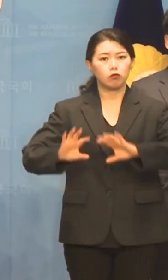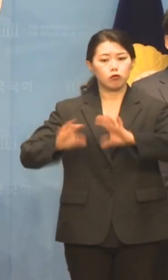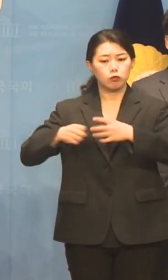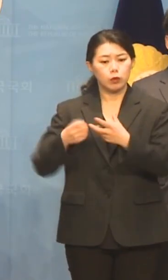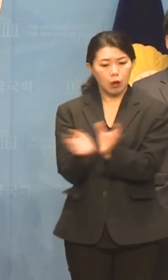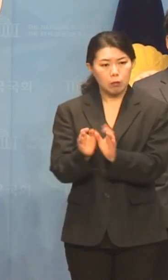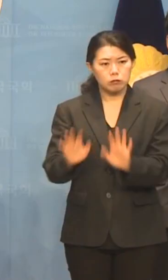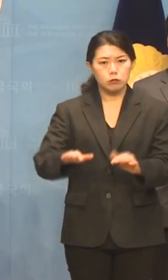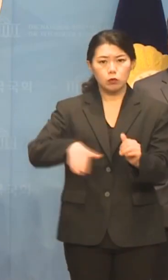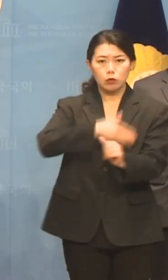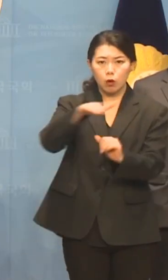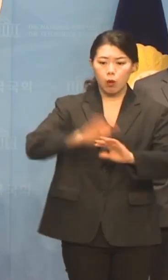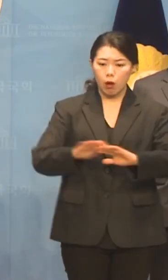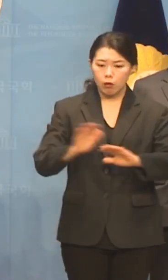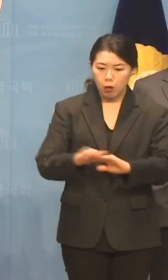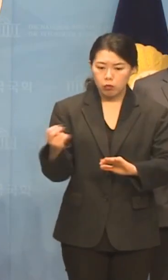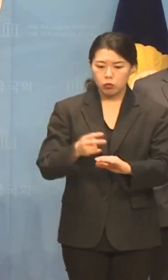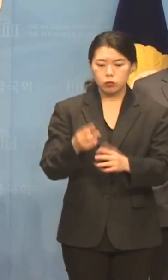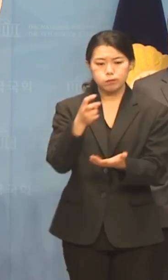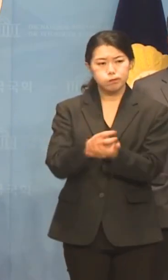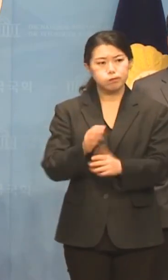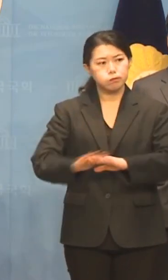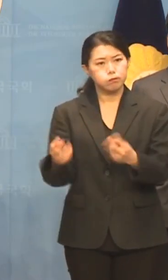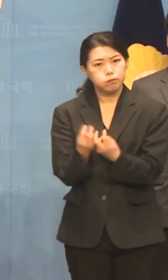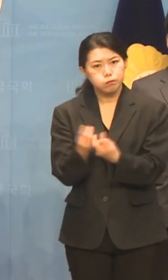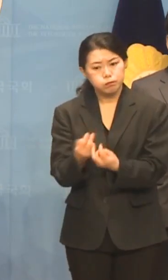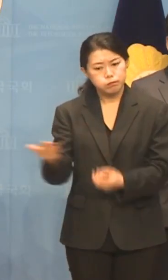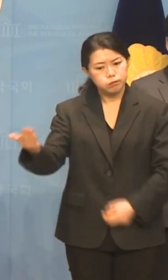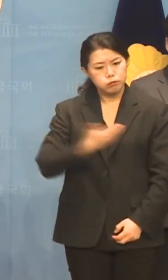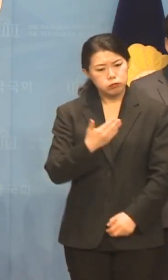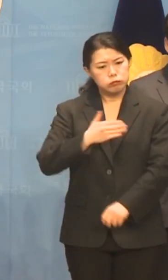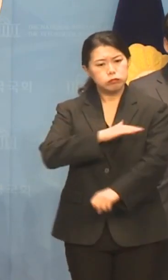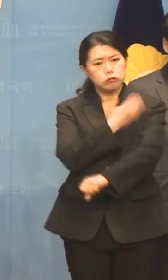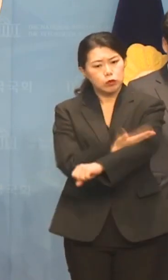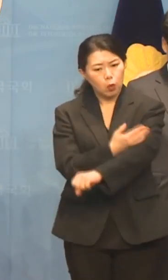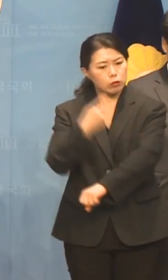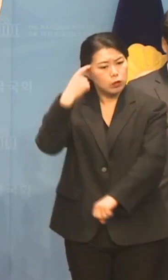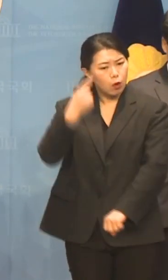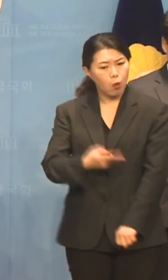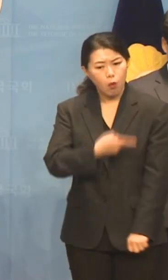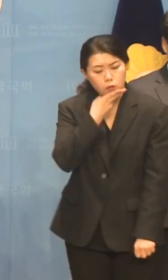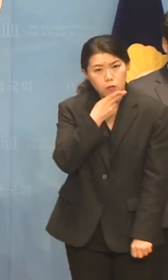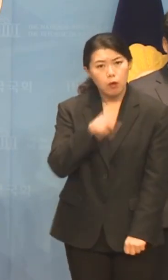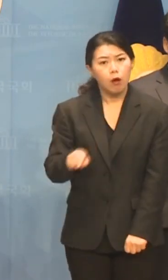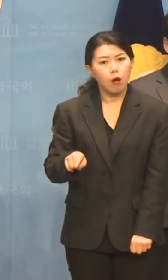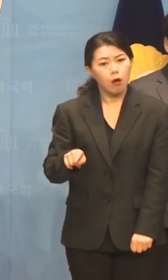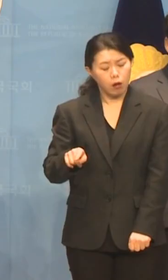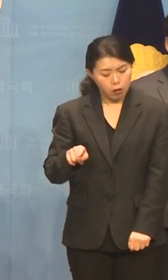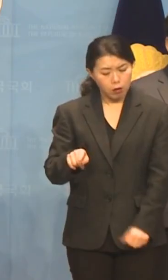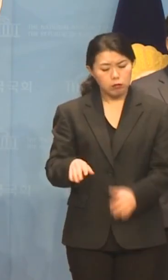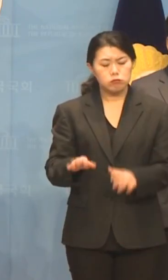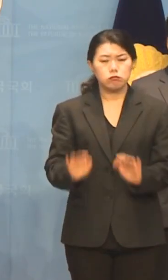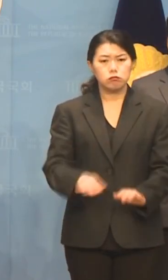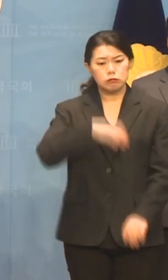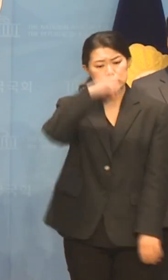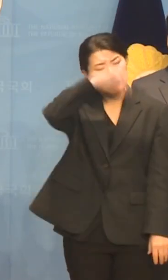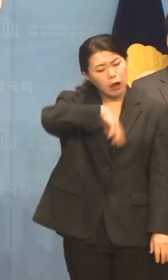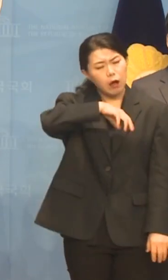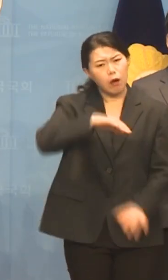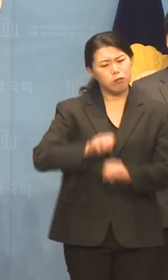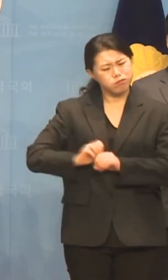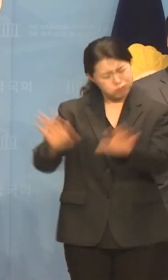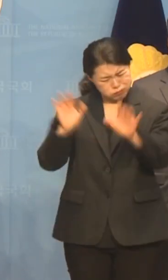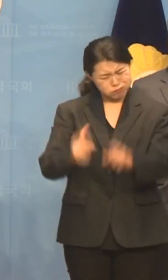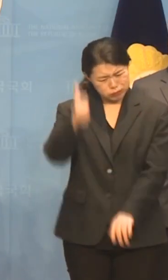국민의힘이 현안 해결과 입법 대안을 제출할 역량도 의지도 없는 정당이라면 차라리